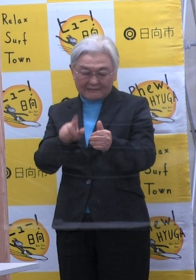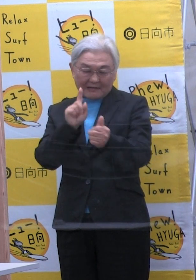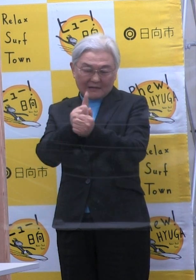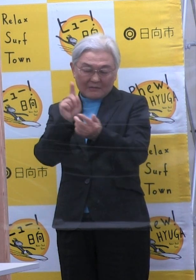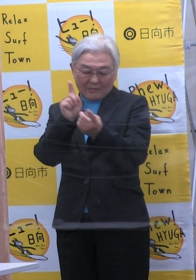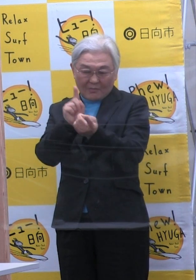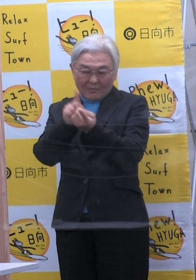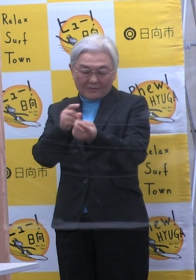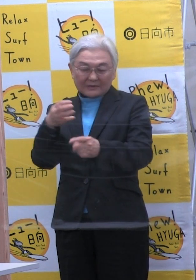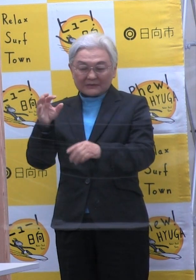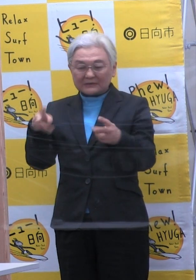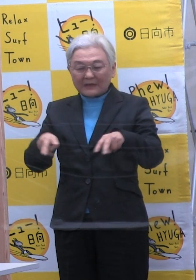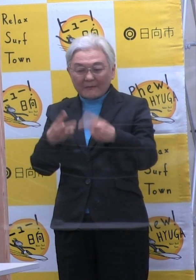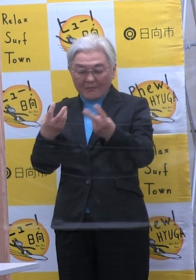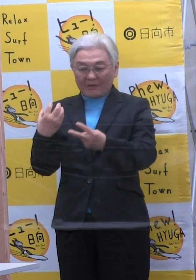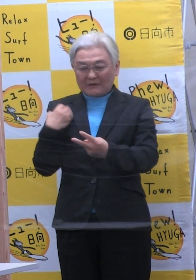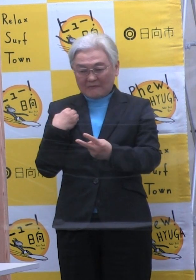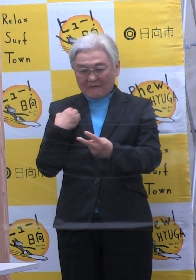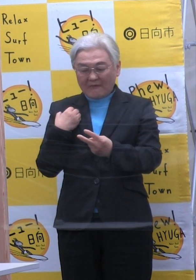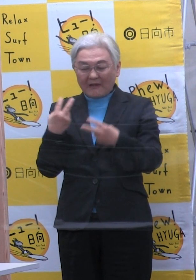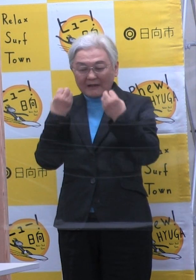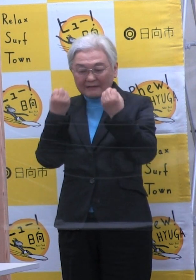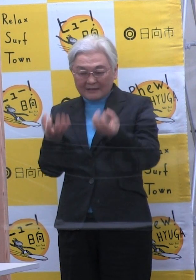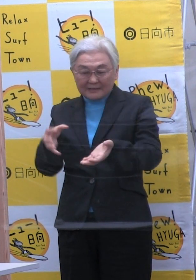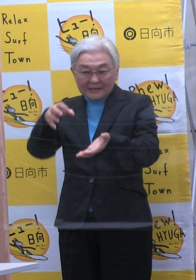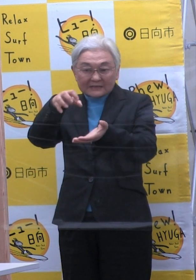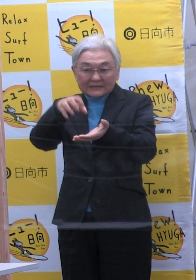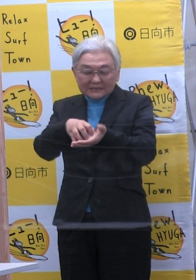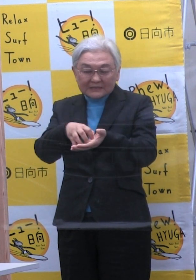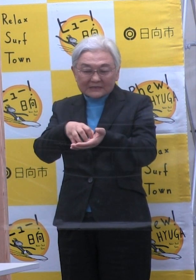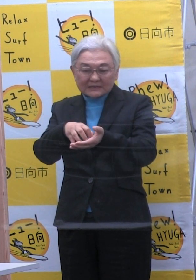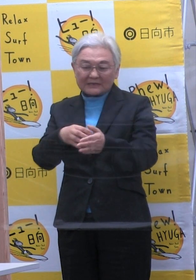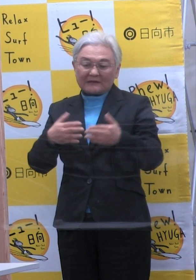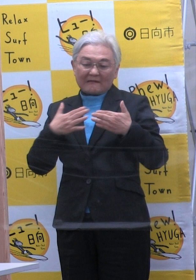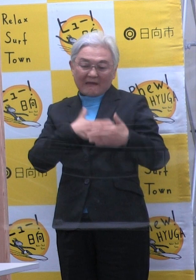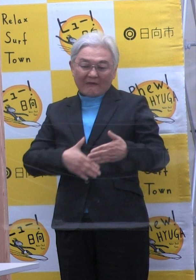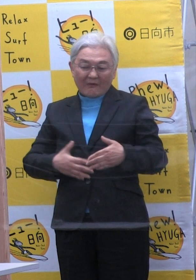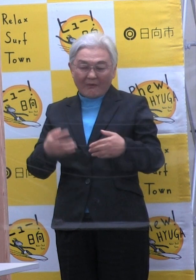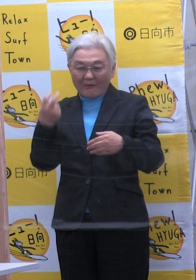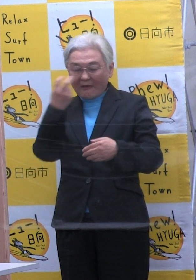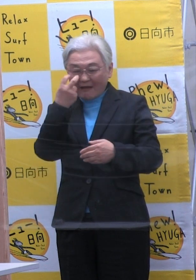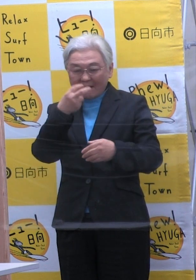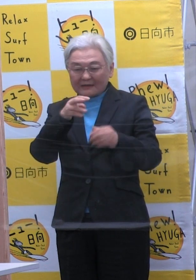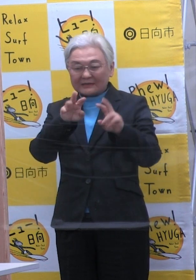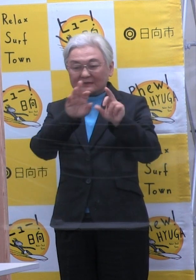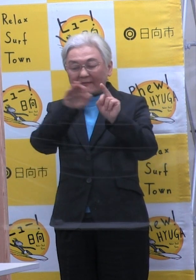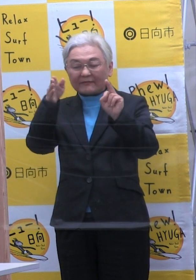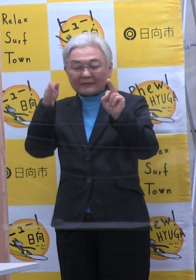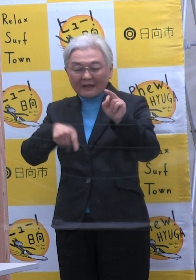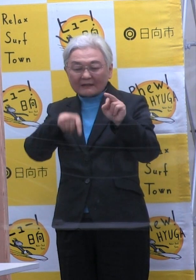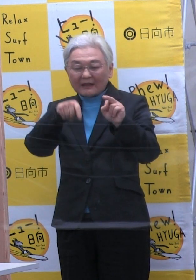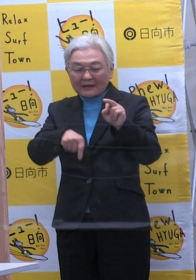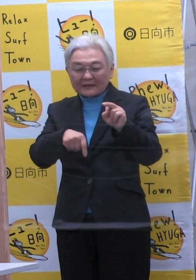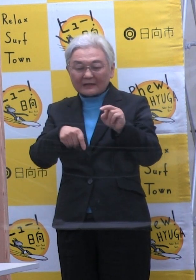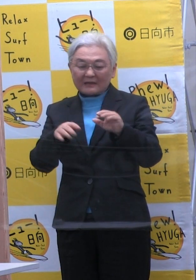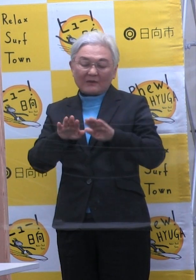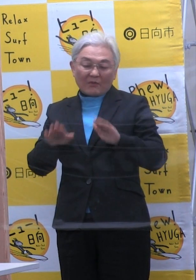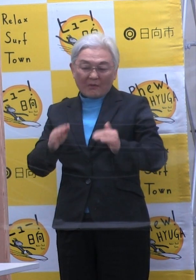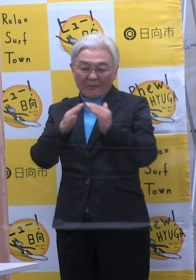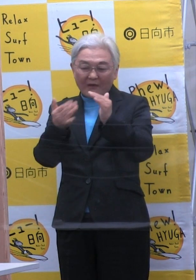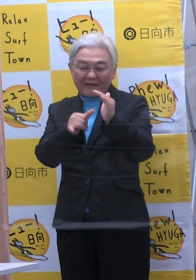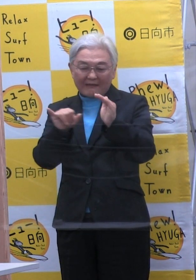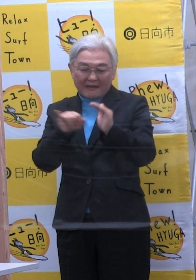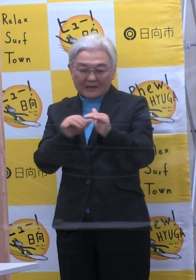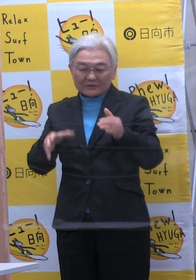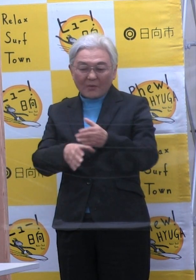置し、健康管理センター内に子ども家庭総合支援拠点施設を